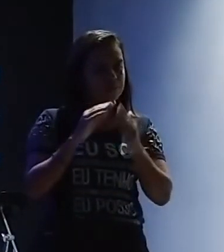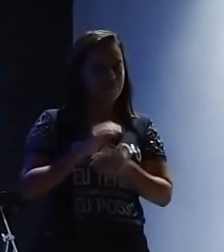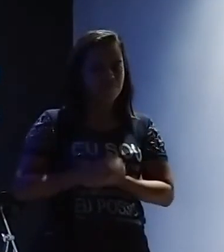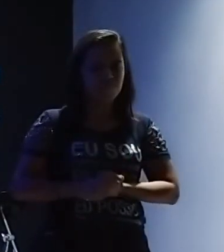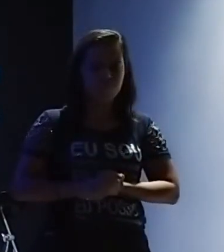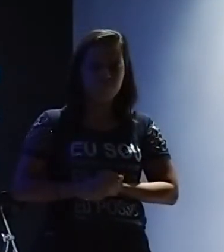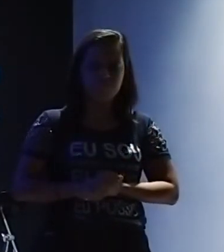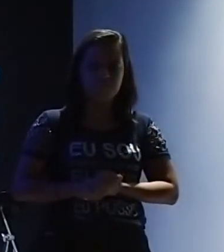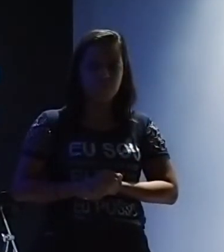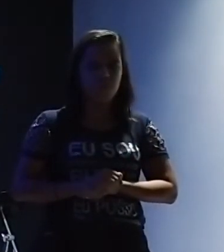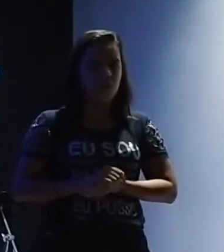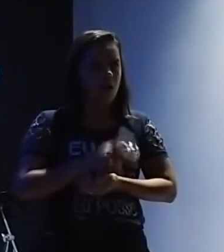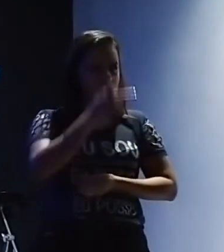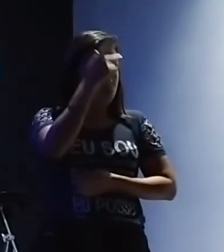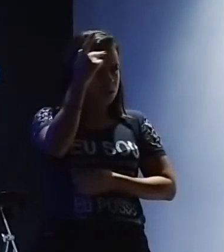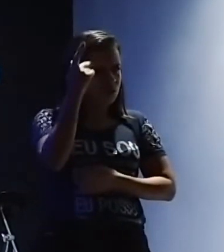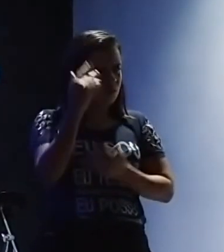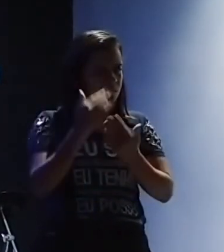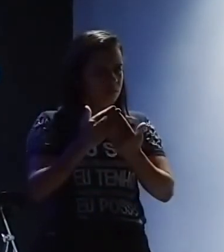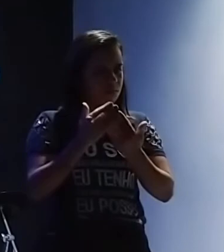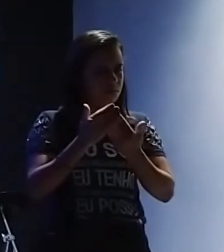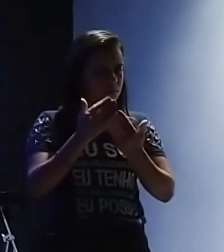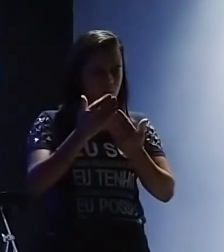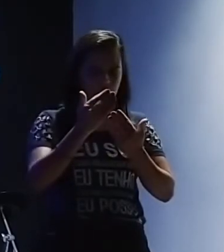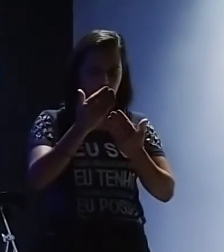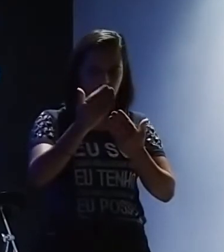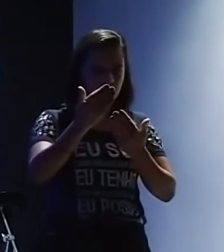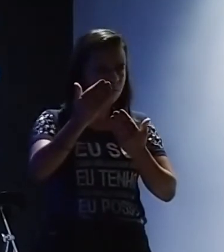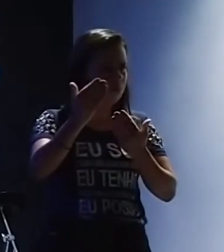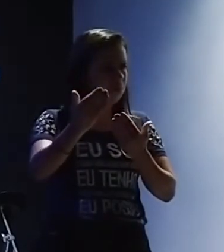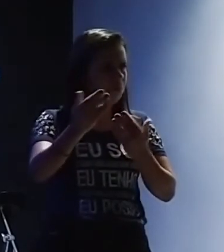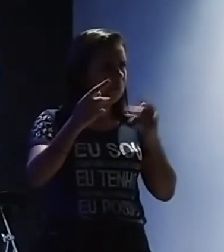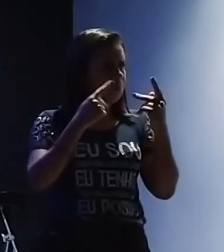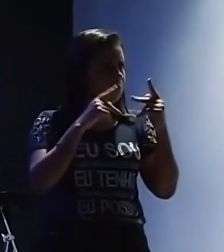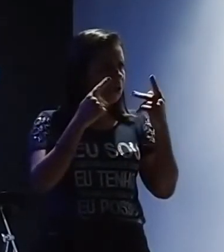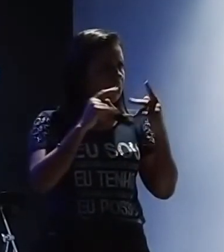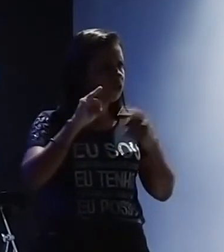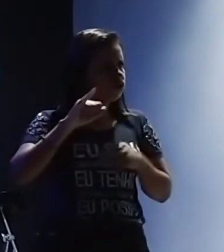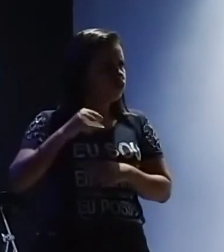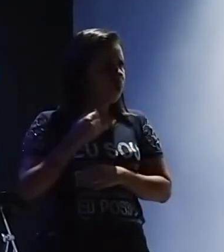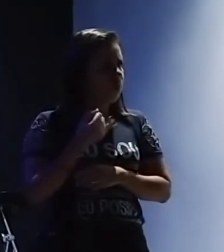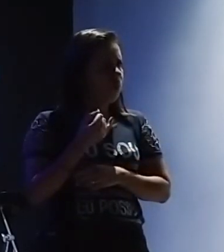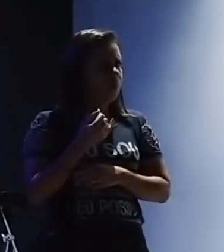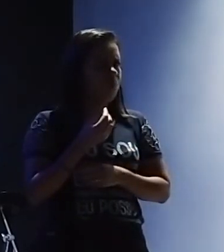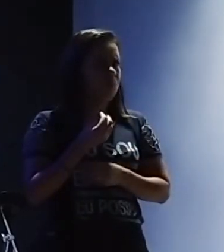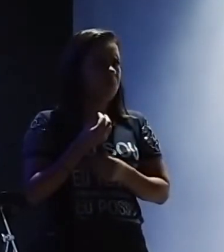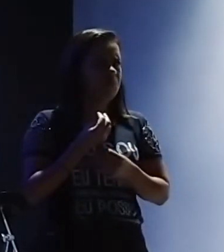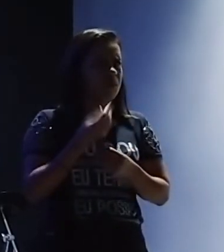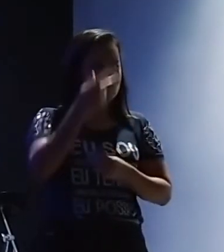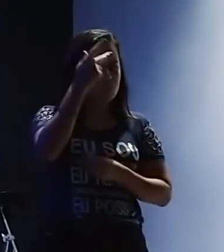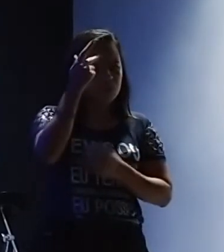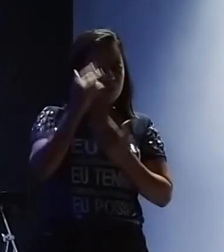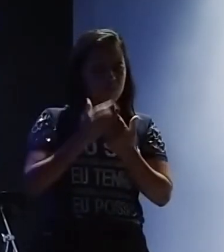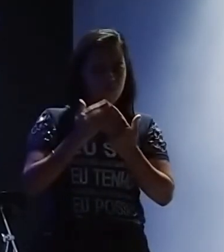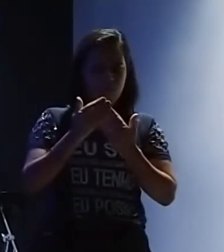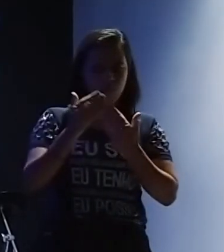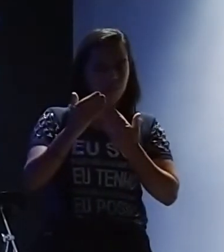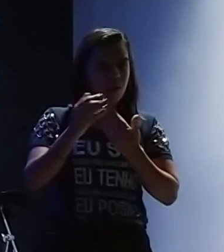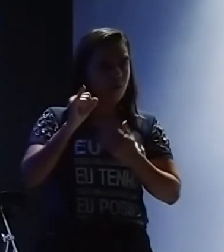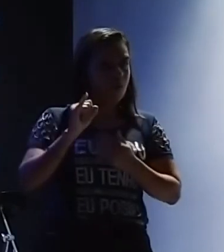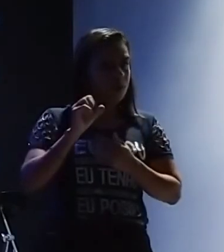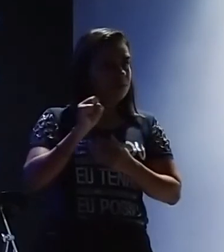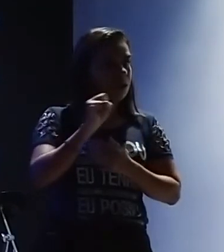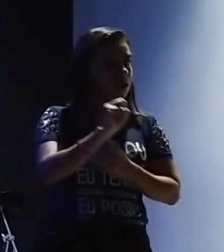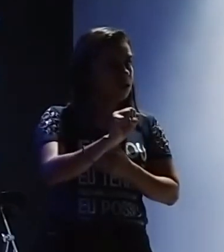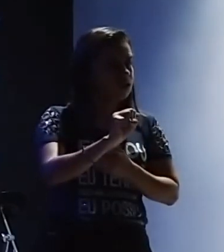e algumas pessoas saíram do meu terraço, mesmo pregando João. E aí quando eu fui para